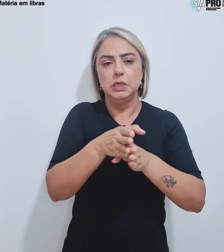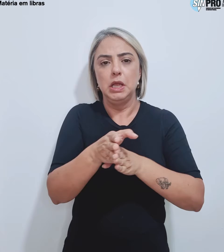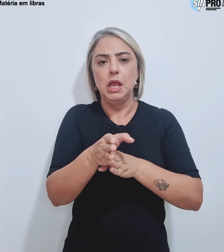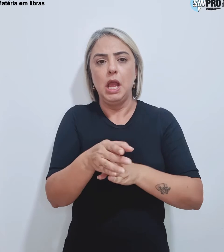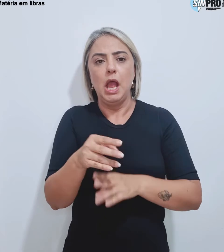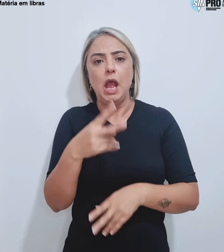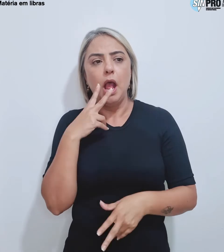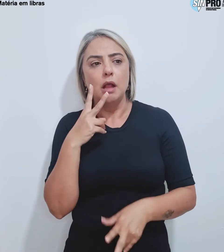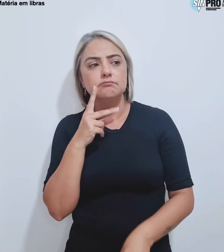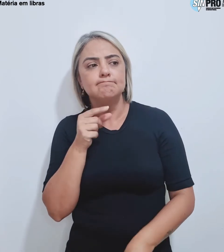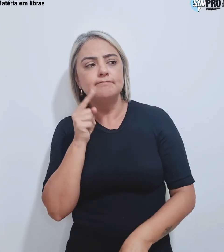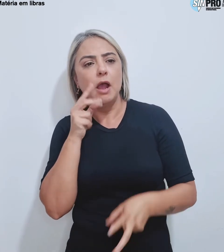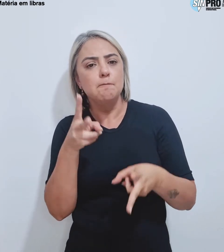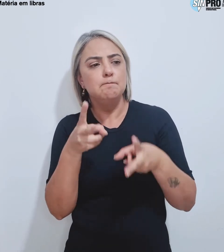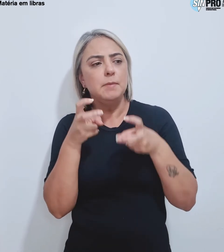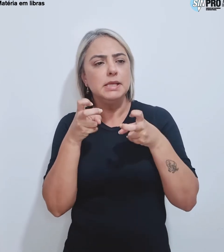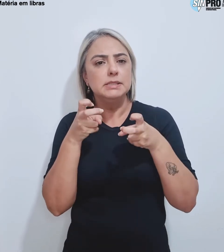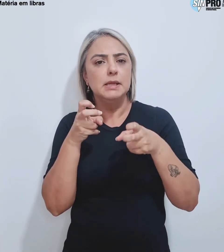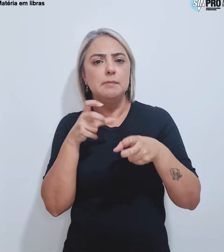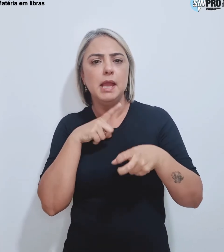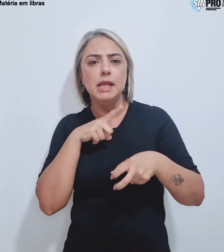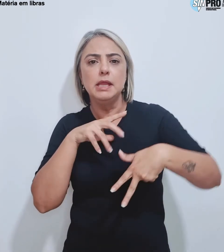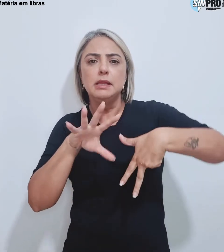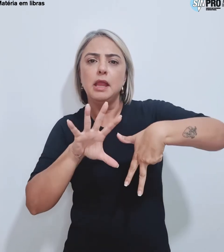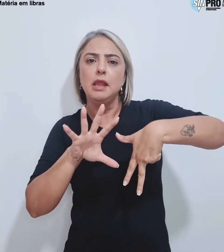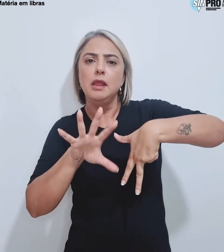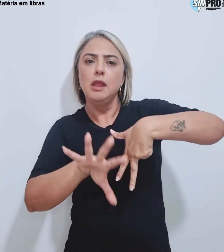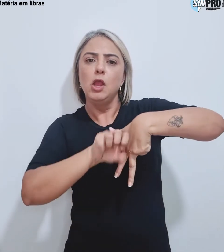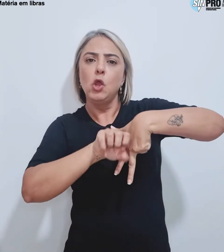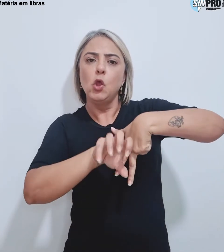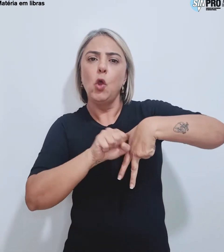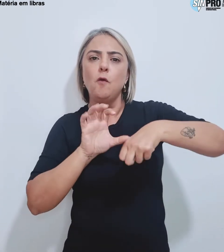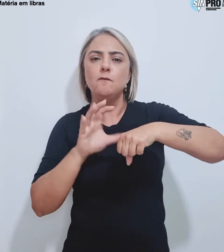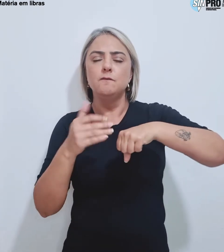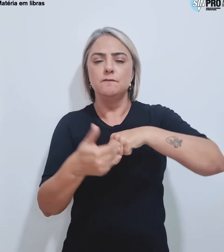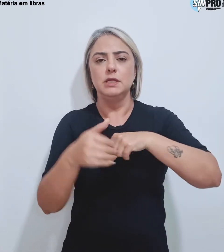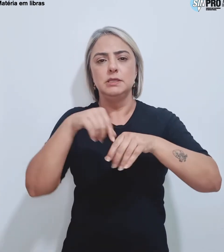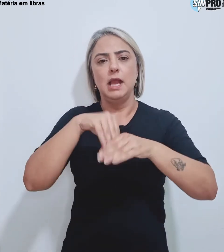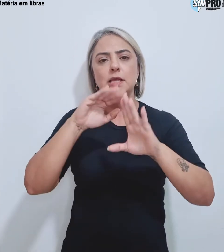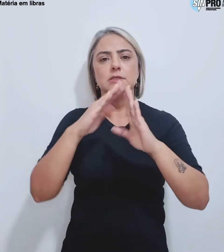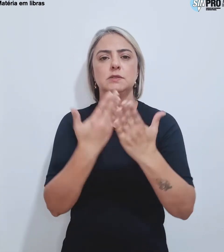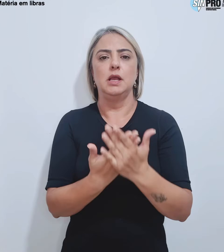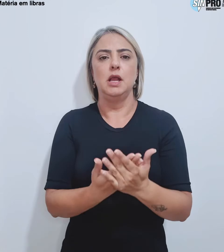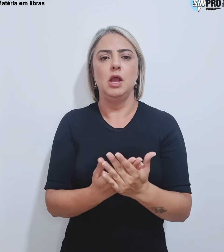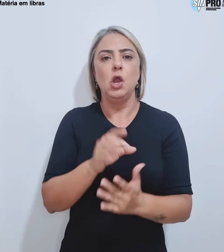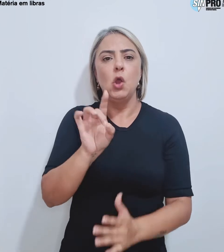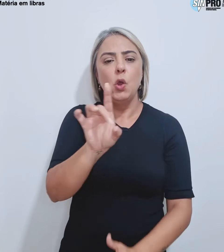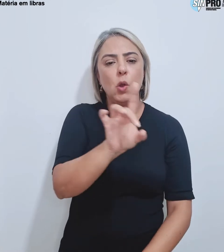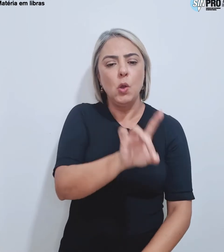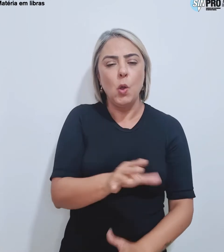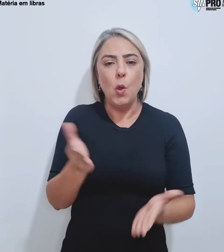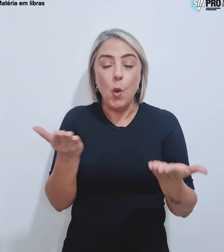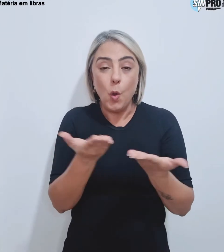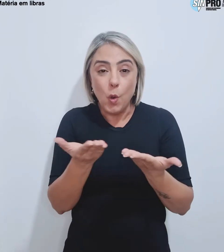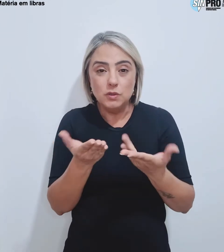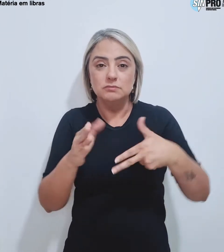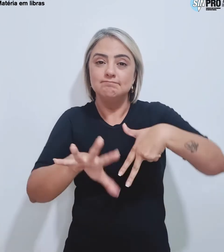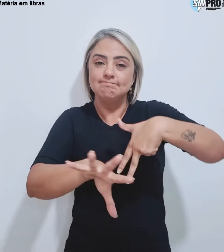medidas ao constatar casos de Covid-19. Hoje, cada caso de